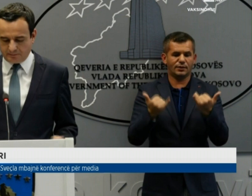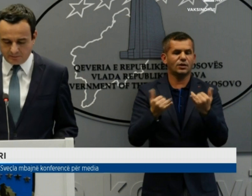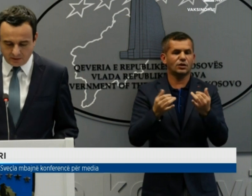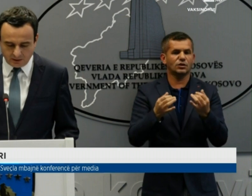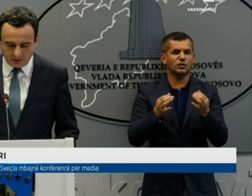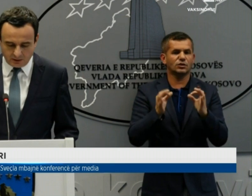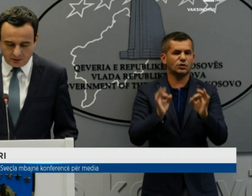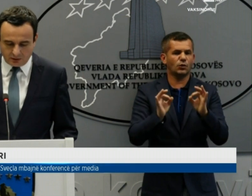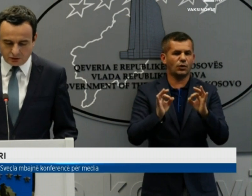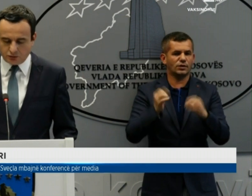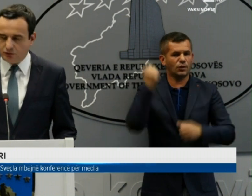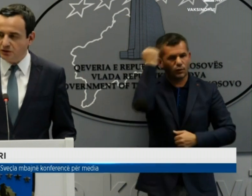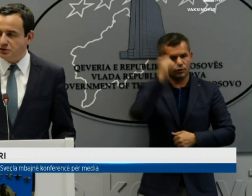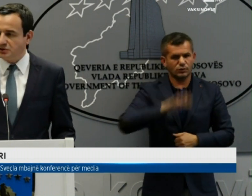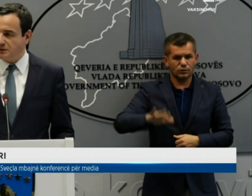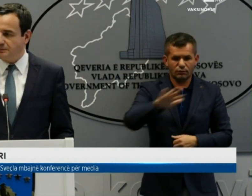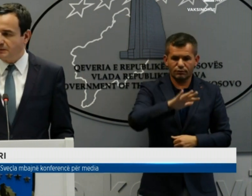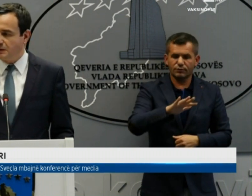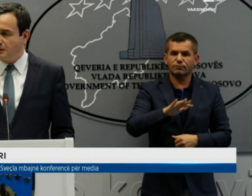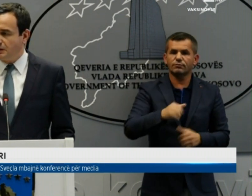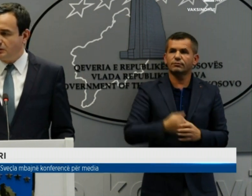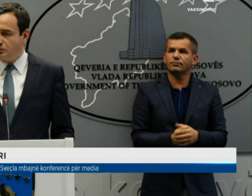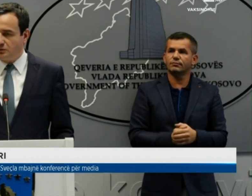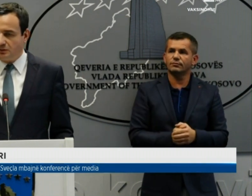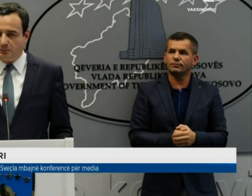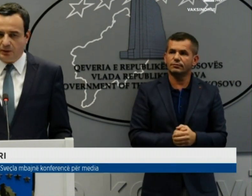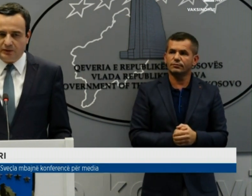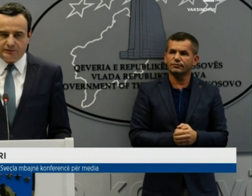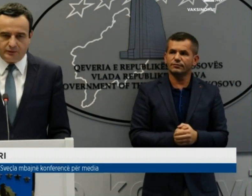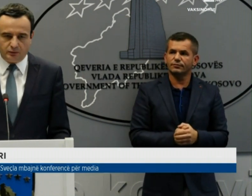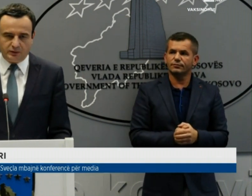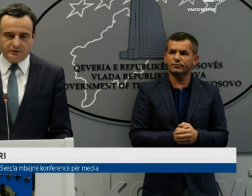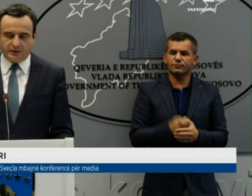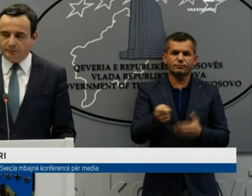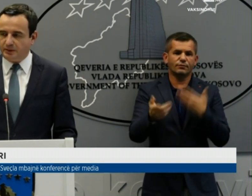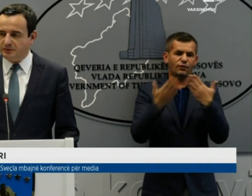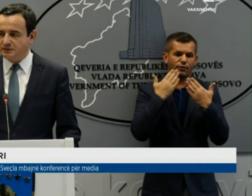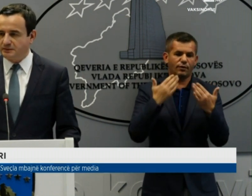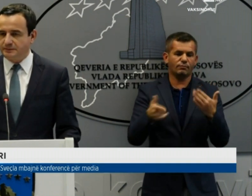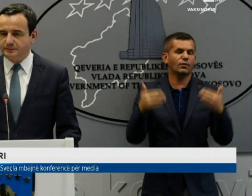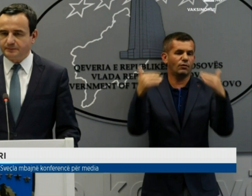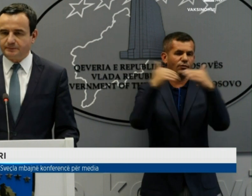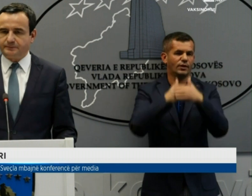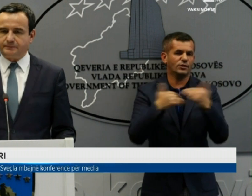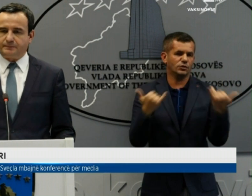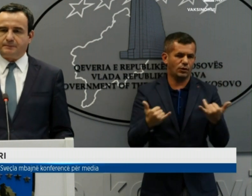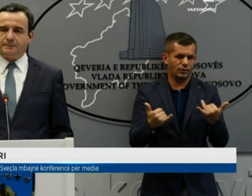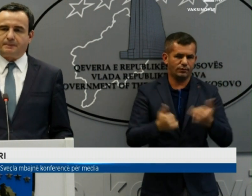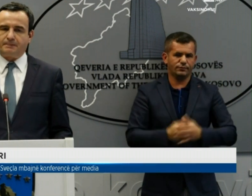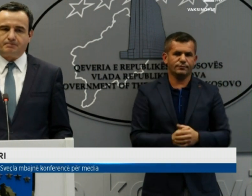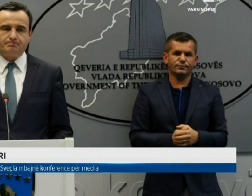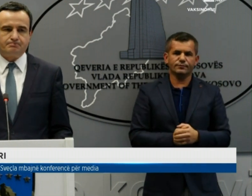që sigurisht që do të mbahet në orët e mbrëmjes.